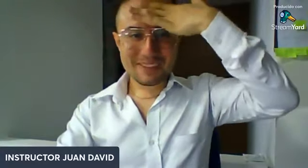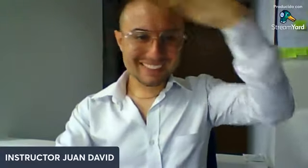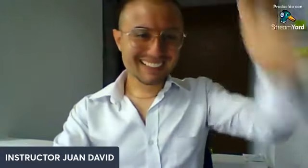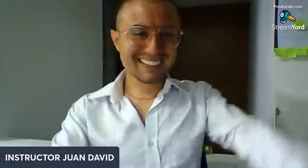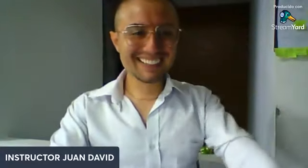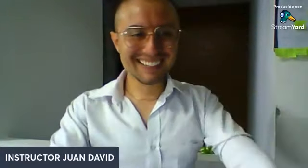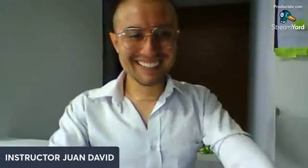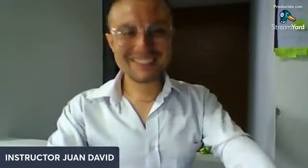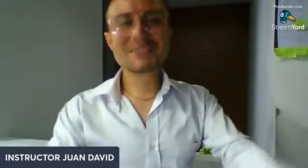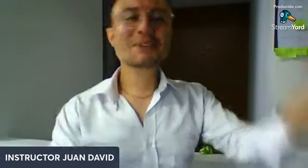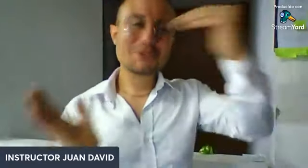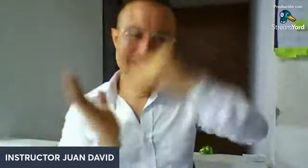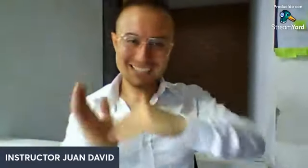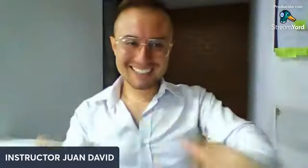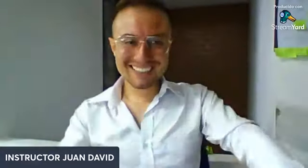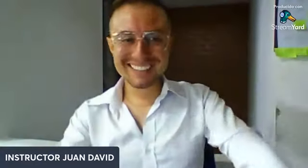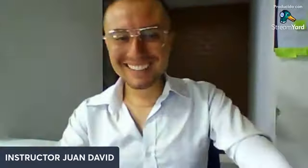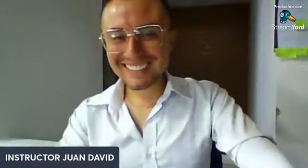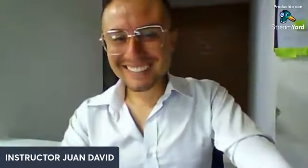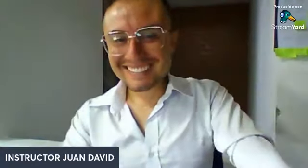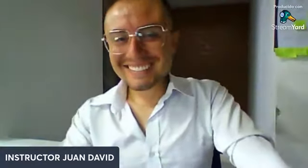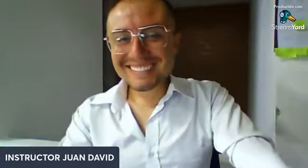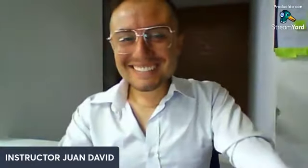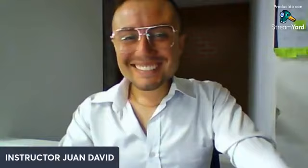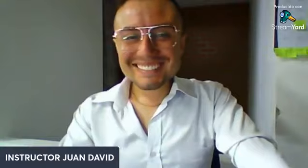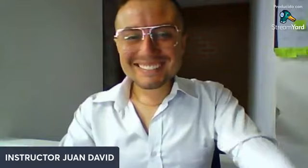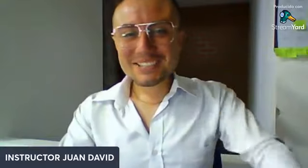Se me olvidó. No, otra vez.